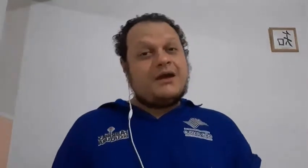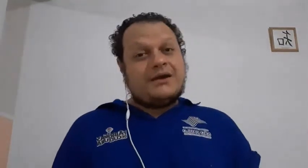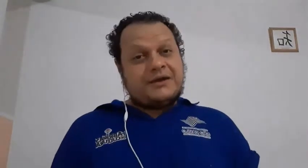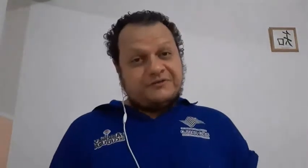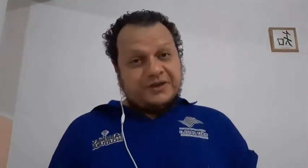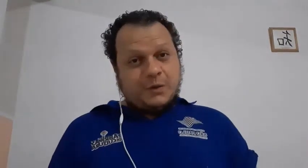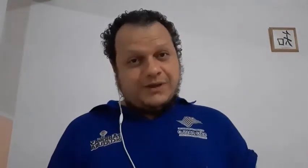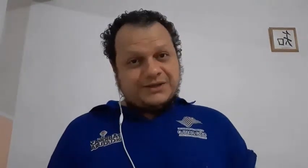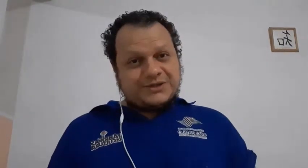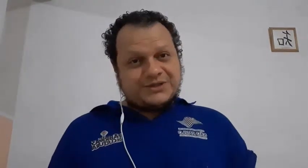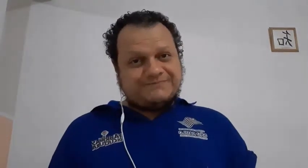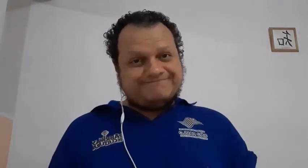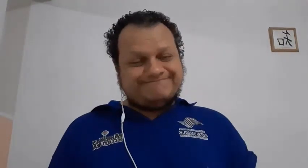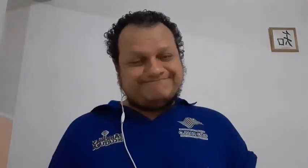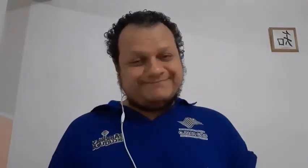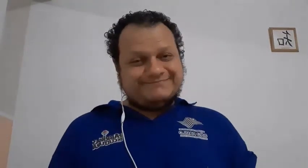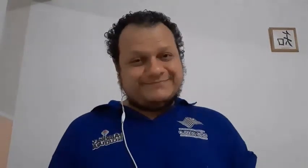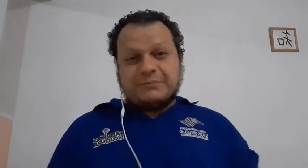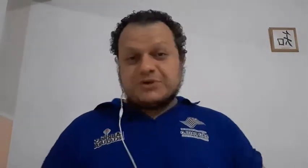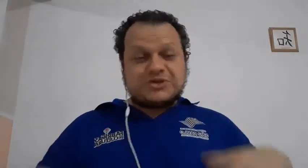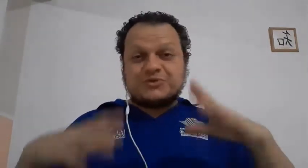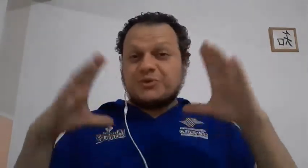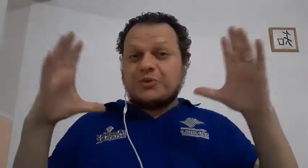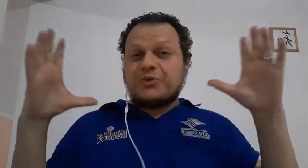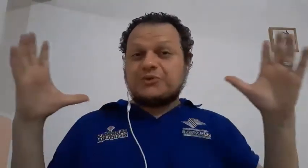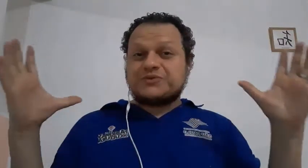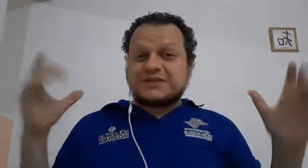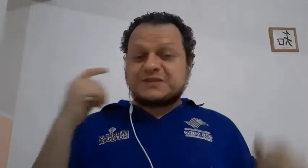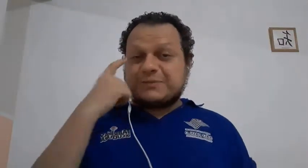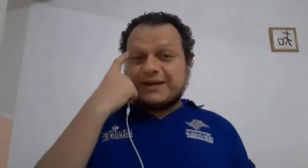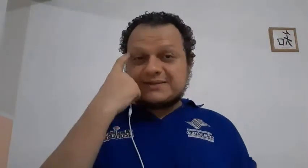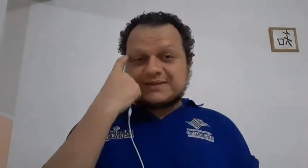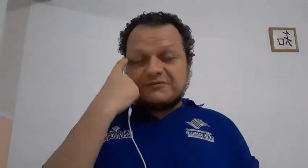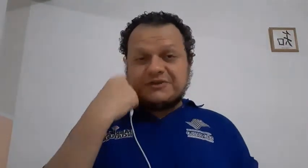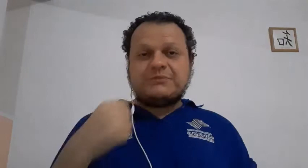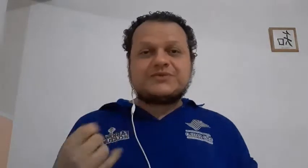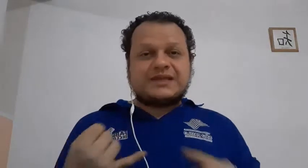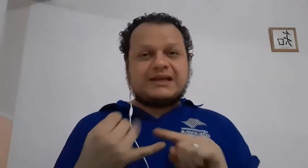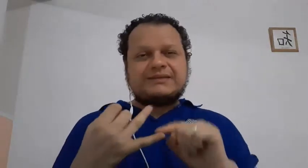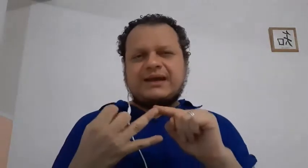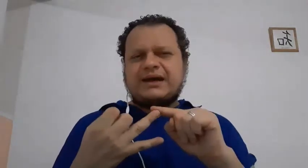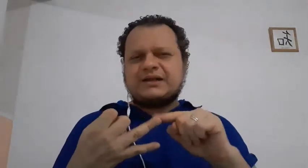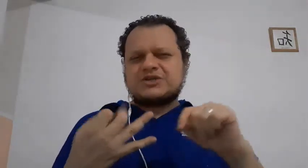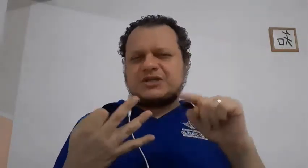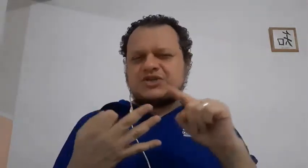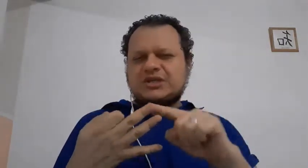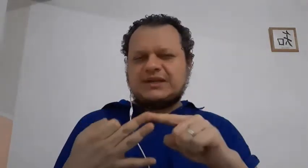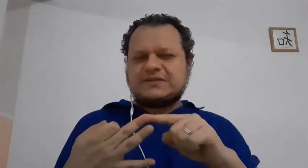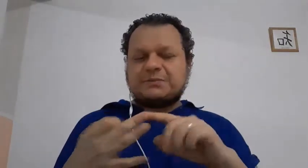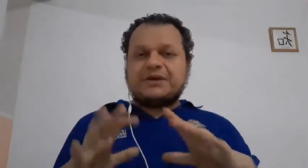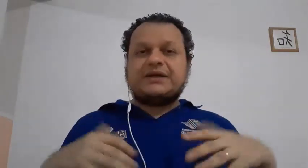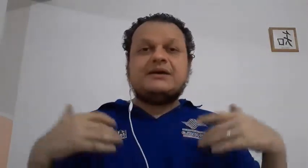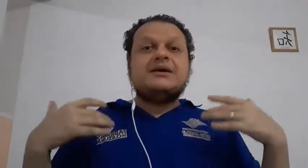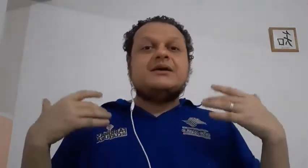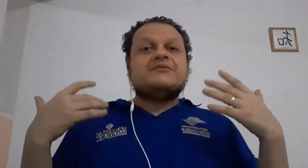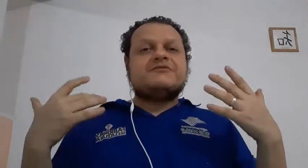E finalmente, depois de todos esses países que vimos, Inglaterra, Argentina, Espanha,